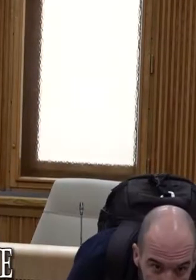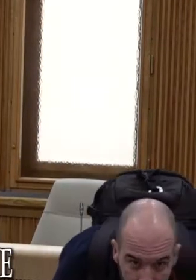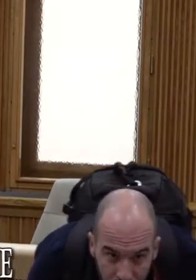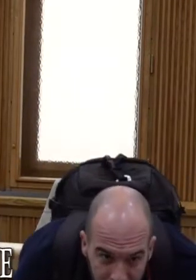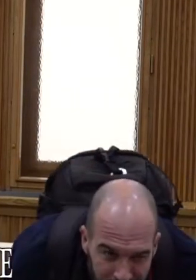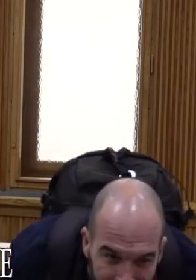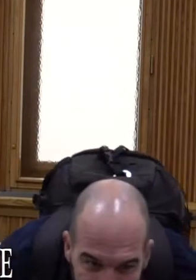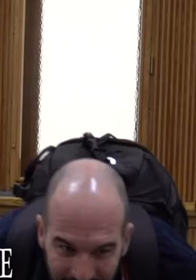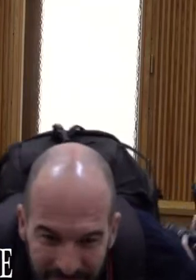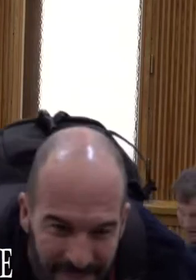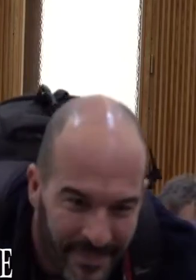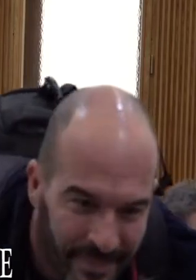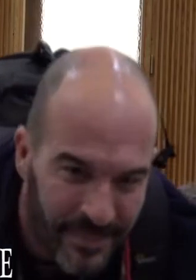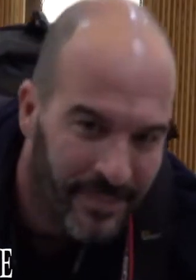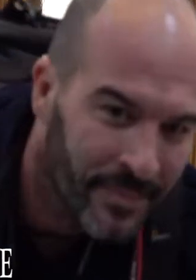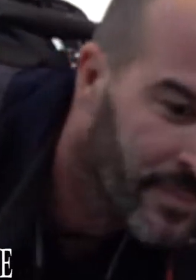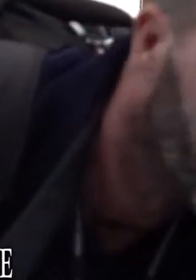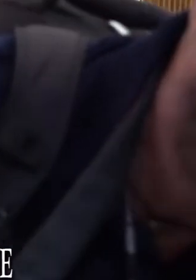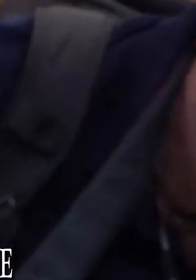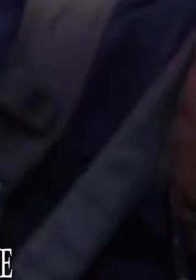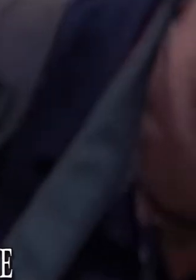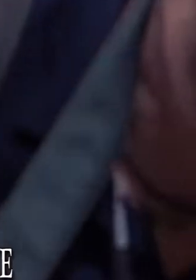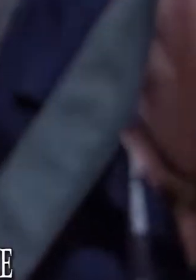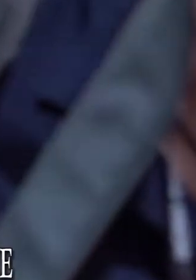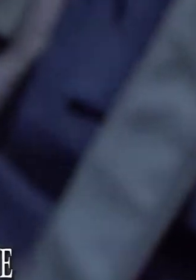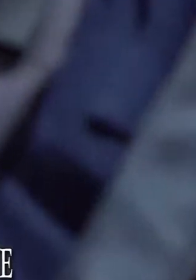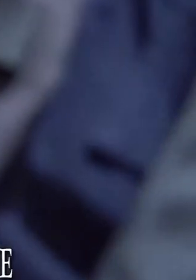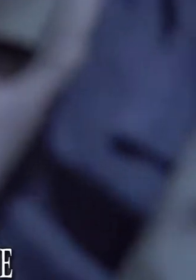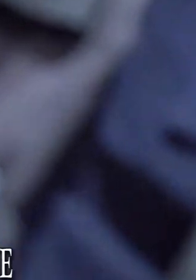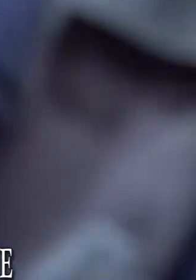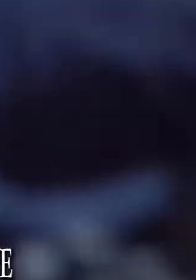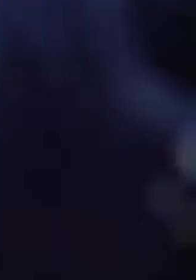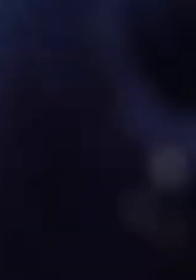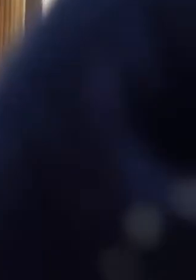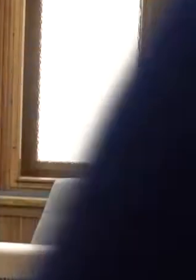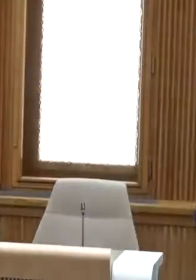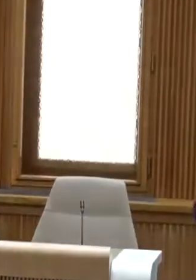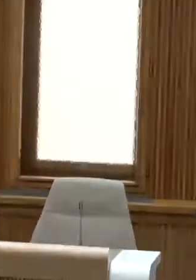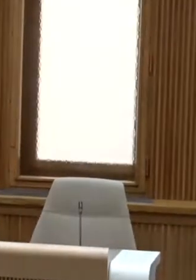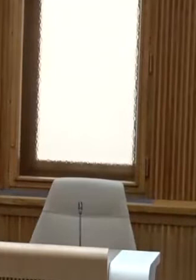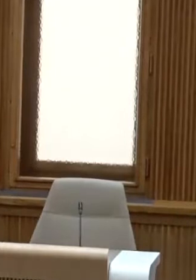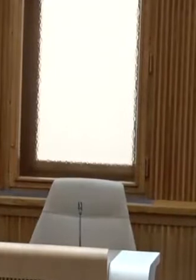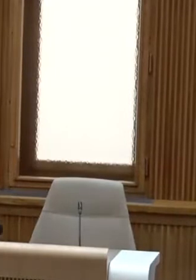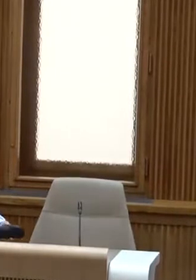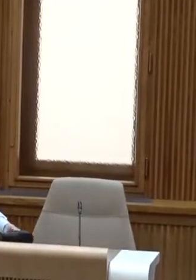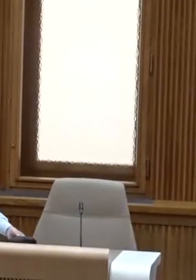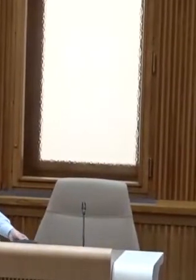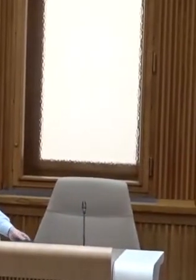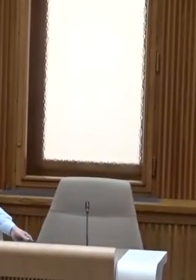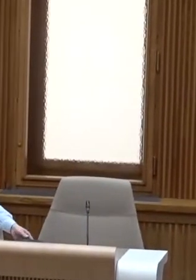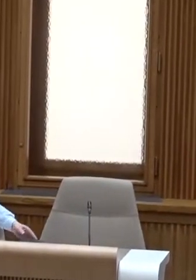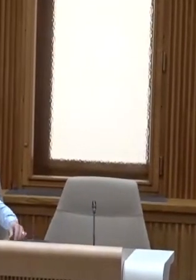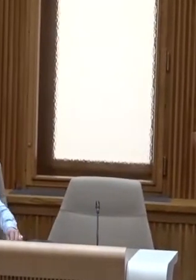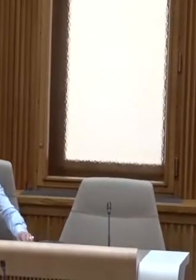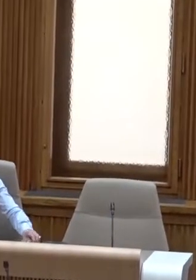Čas je dragocen, zato smo se odločili, da pač danes stopimo pred slovensko